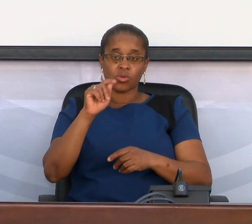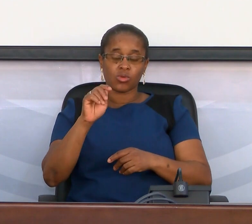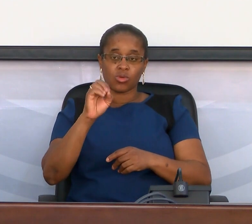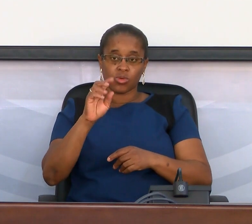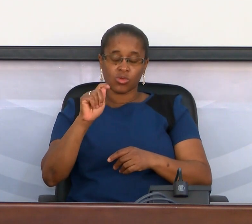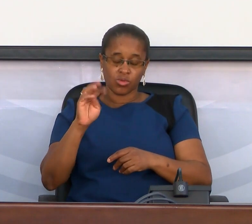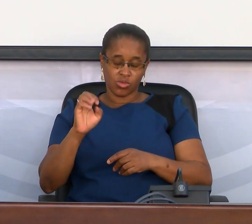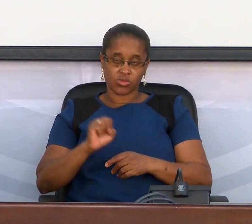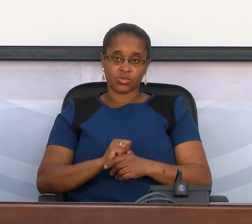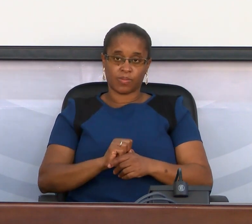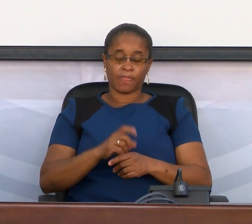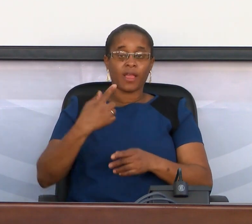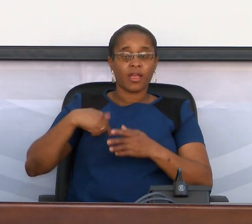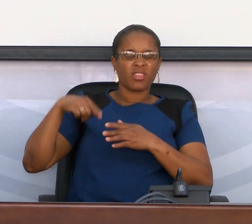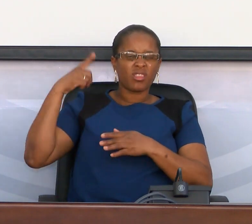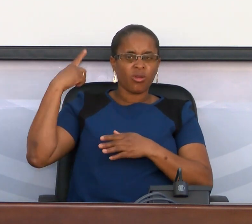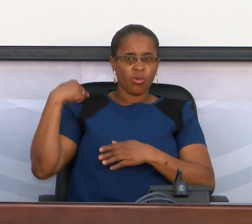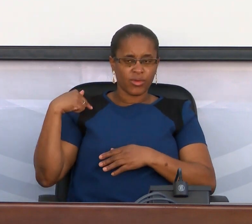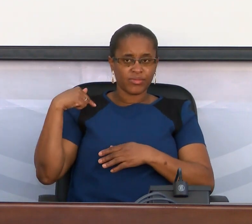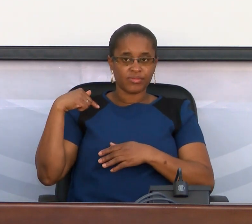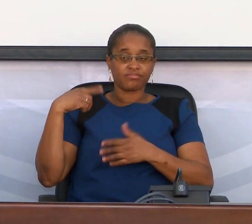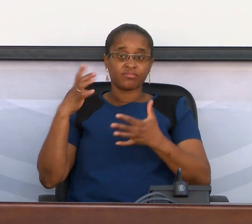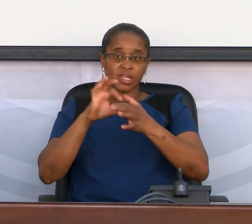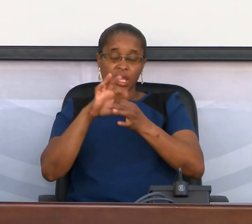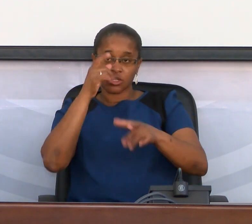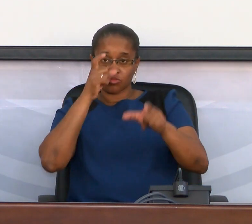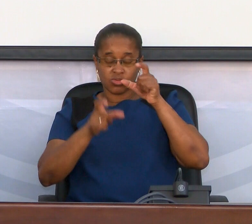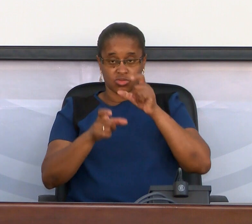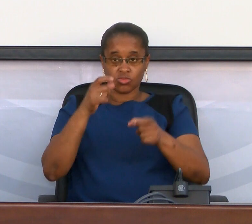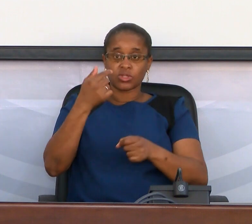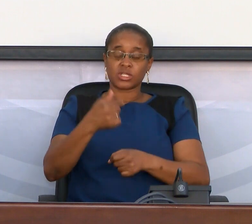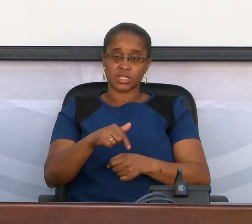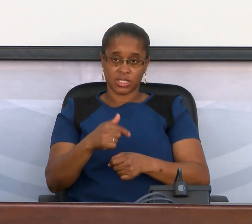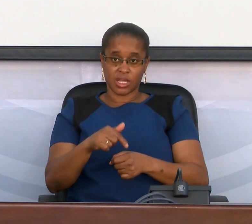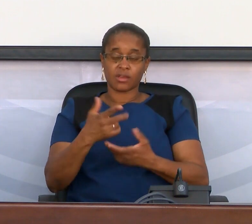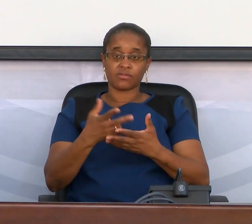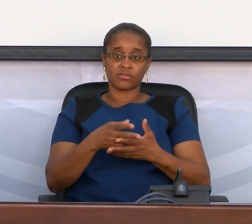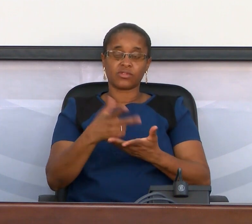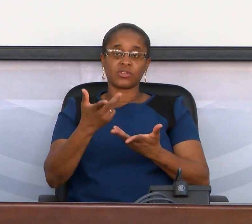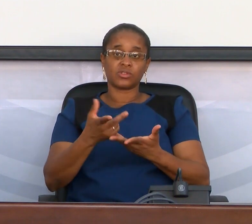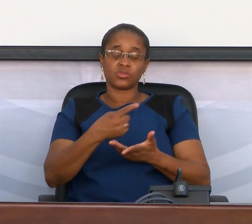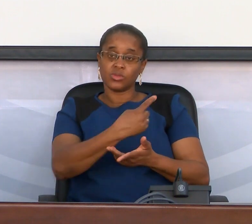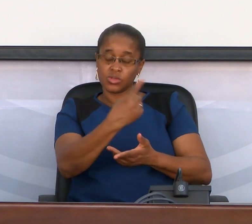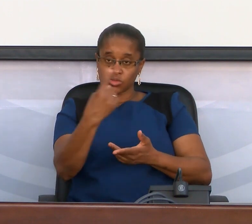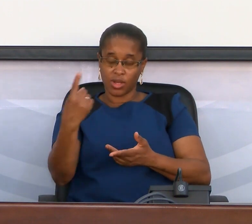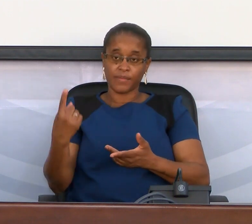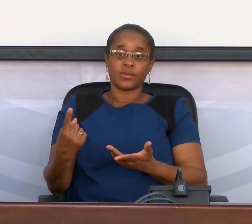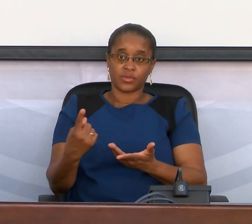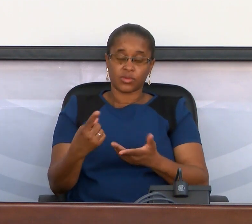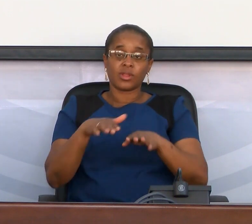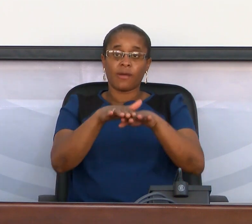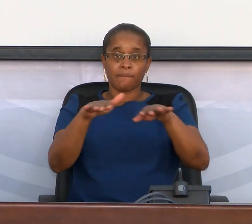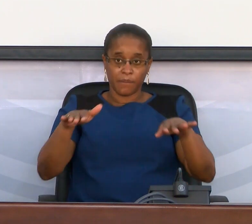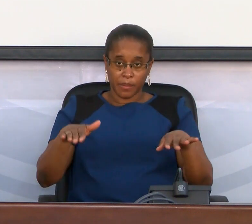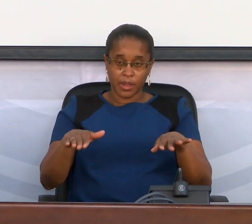Até ontem, em relação a pessoas que estavam internadas nos isolamentos na